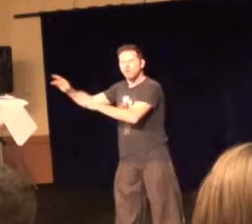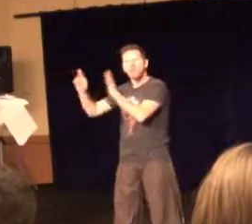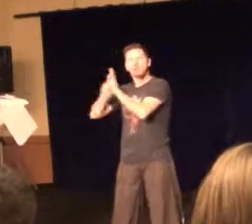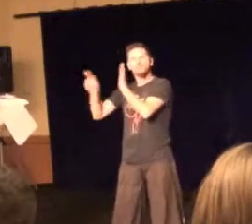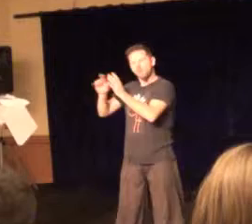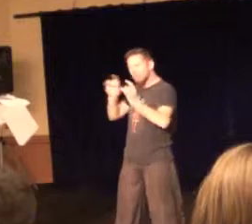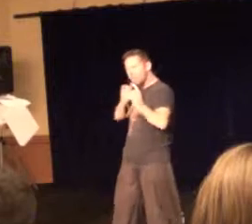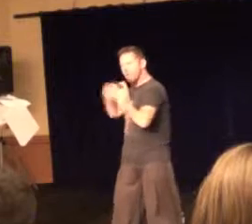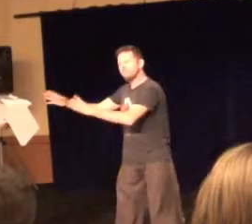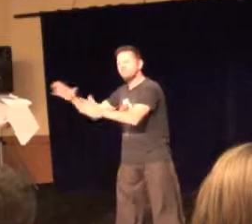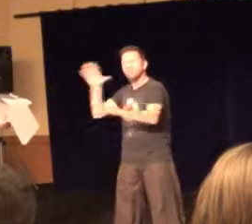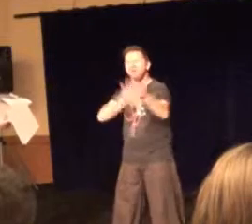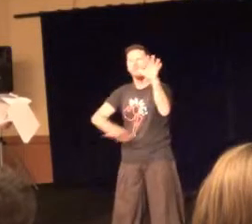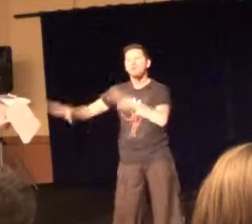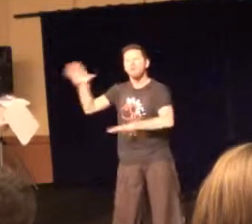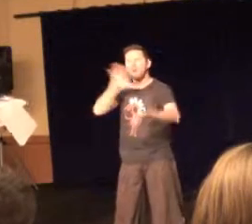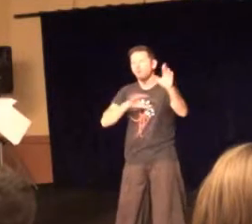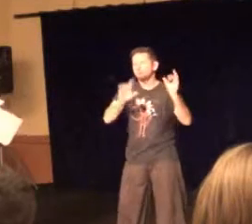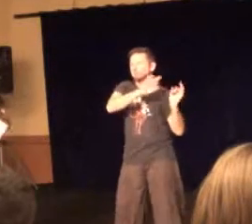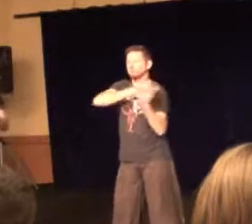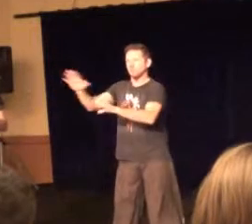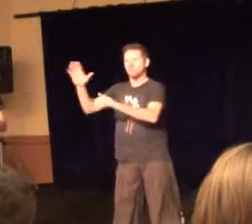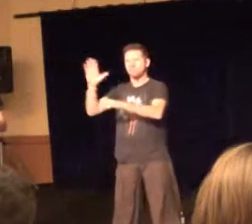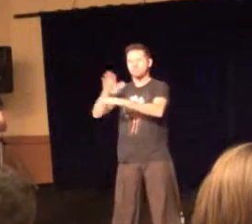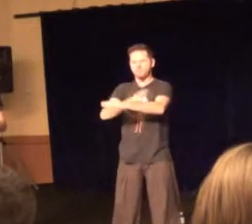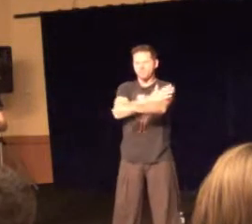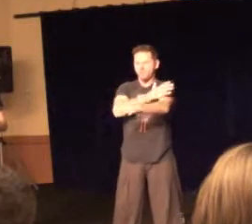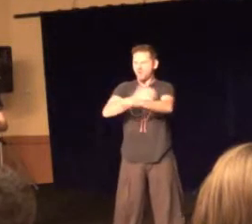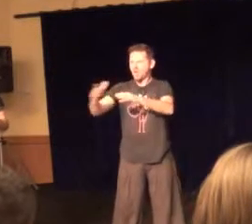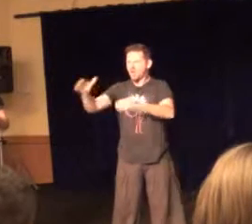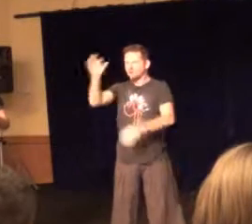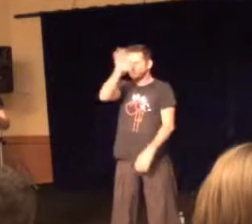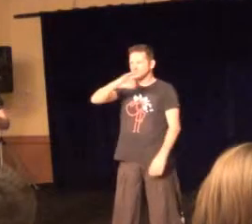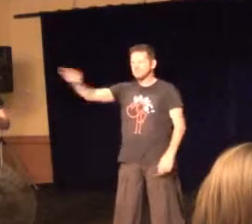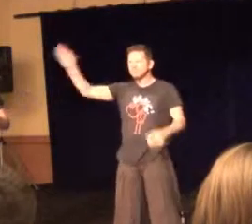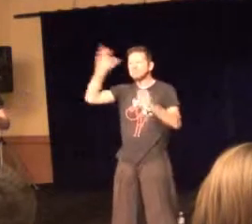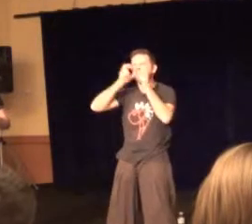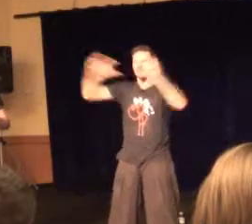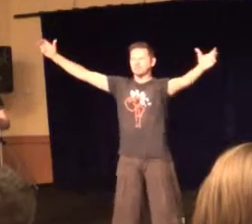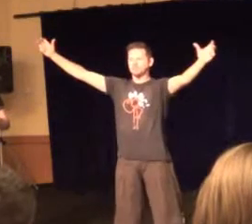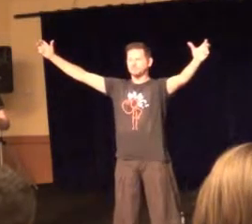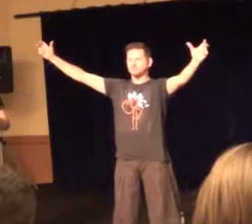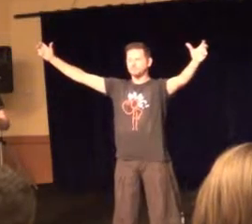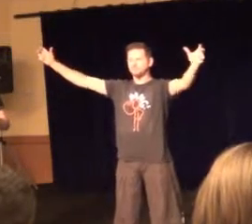sans complaisance. Un poème qui s'écrit d'un seul cri.